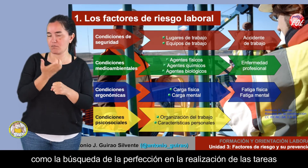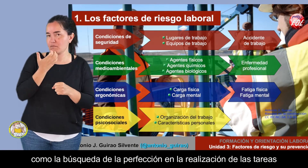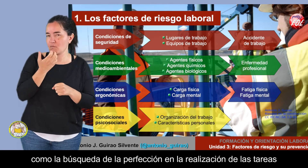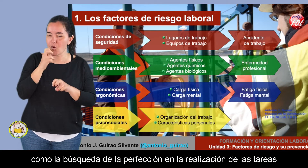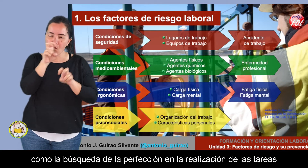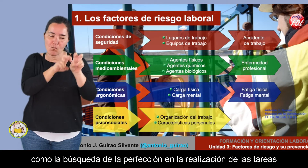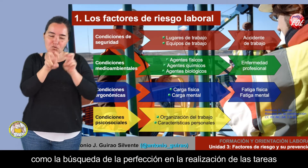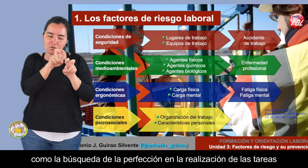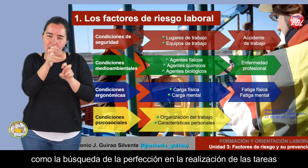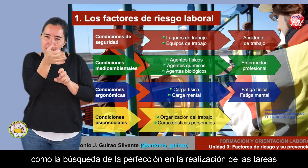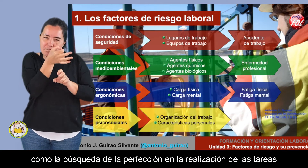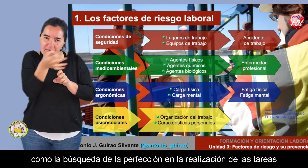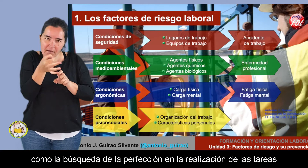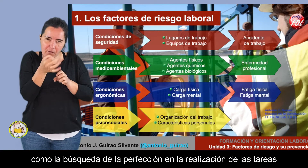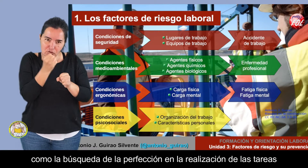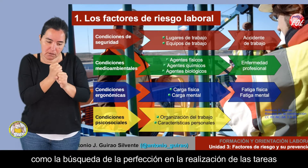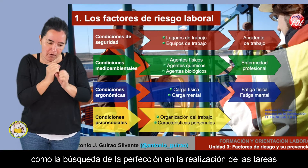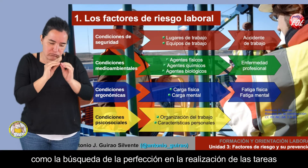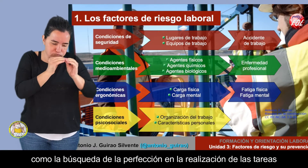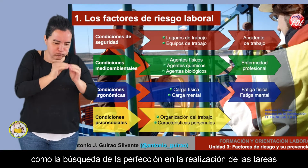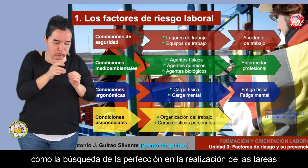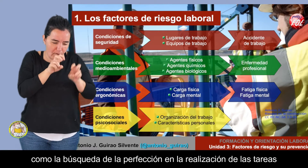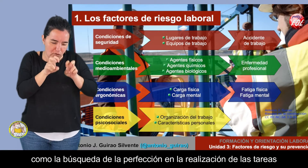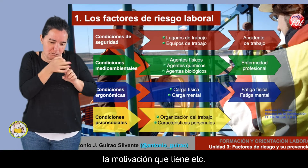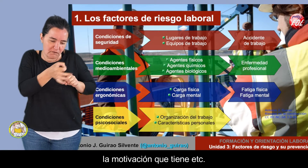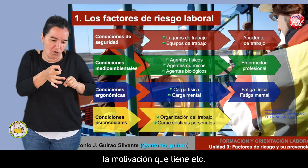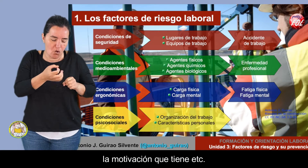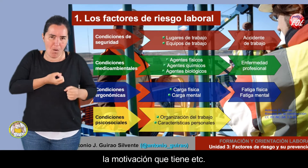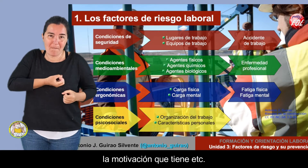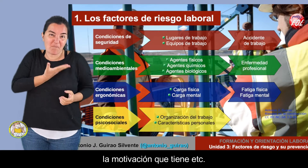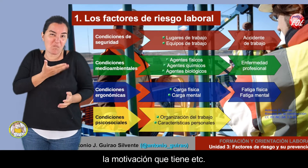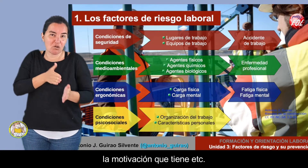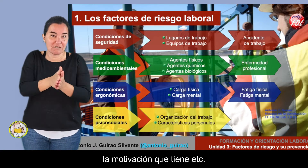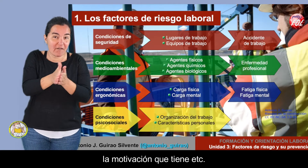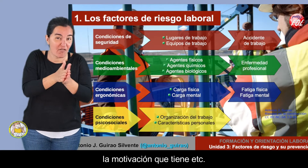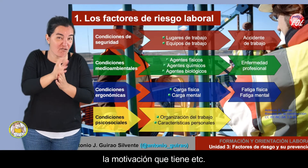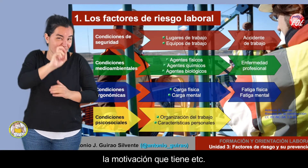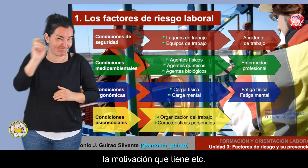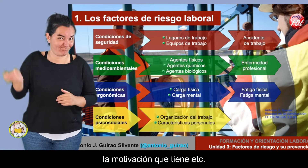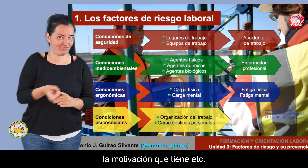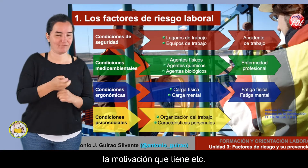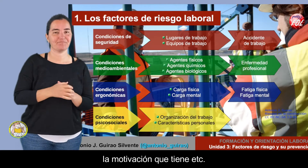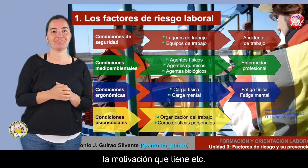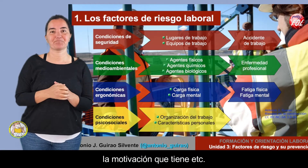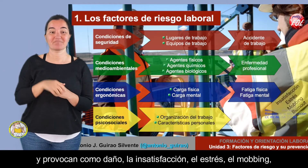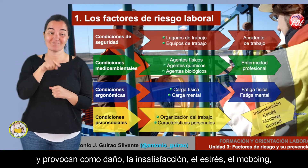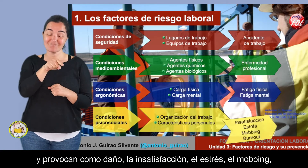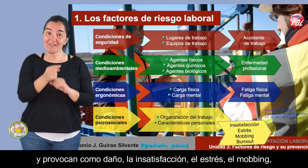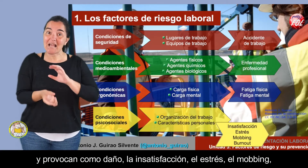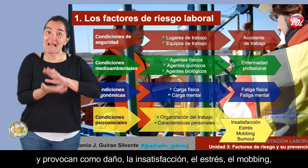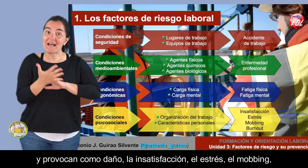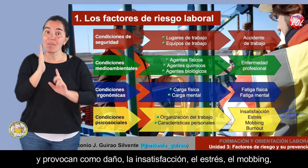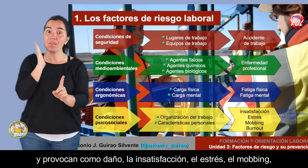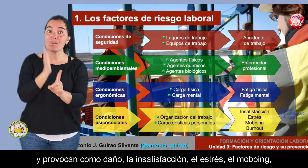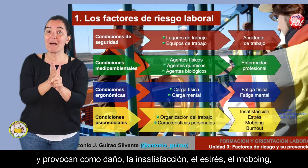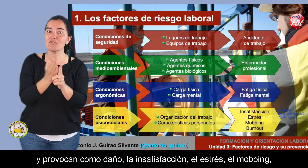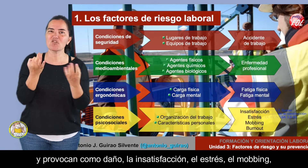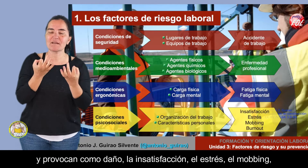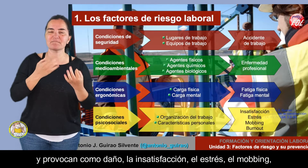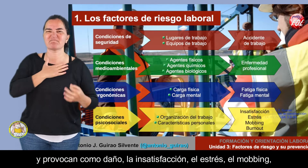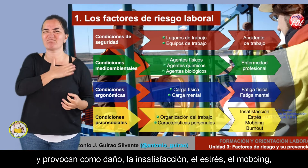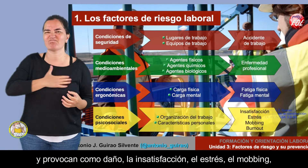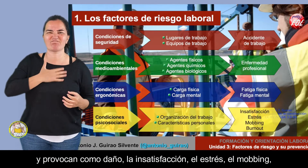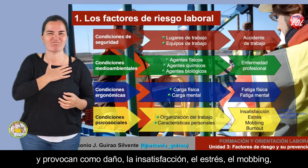como la búsqueda de la perfección en la realización de las tareas, la motivación que tiene, etc. y provocan como daño